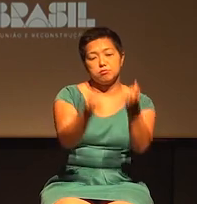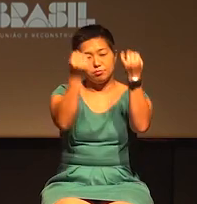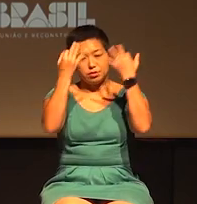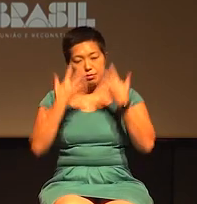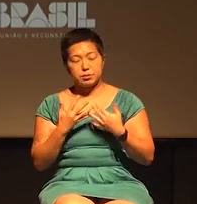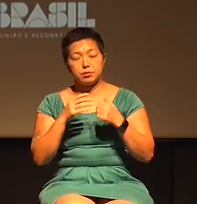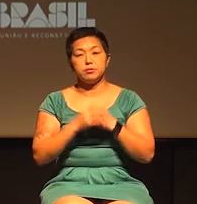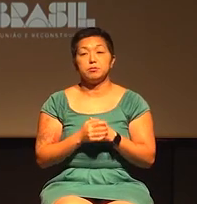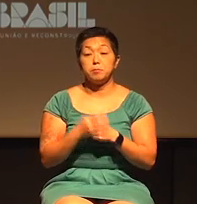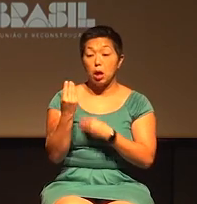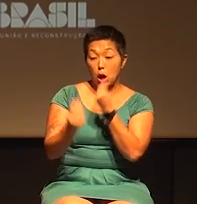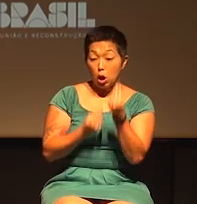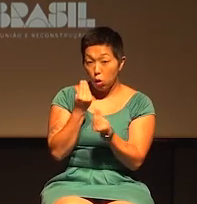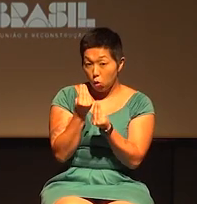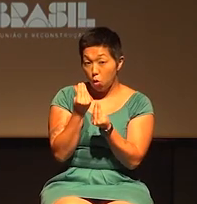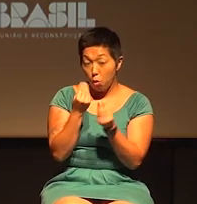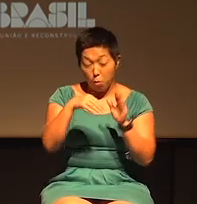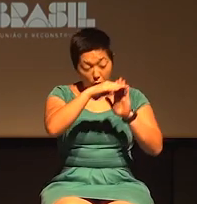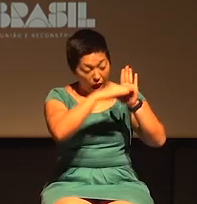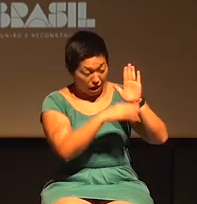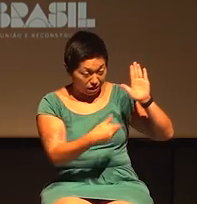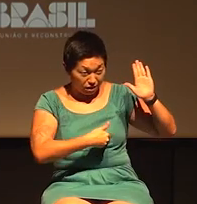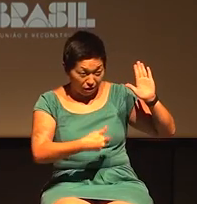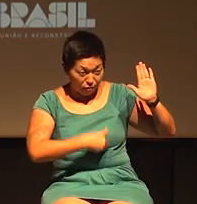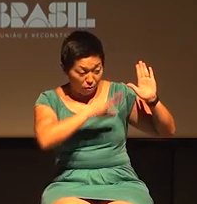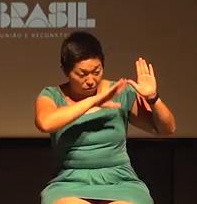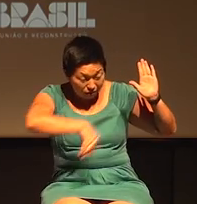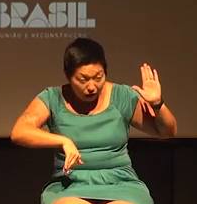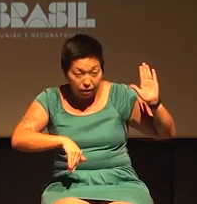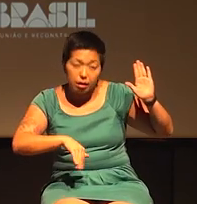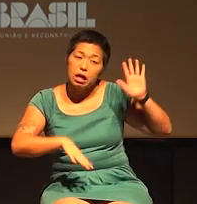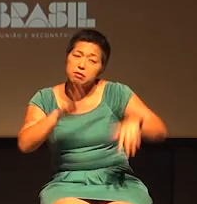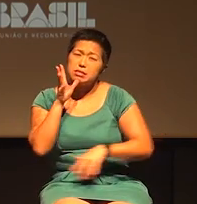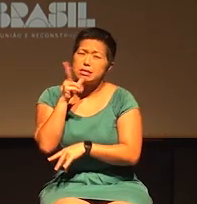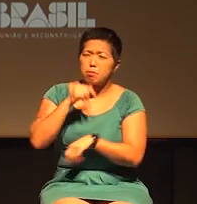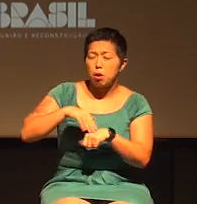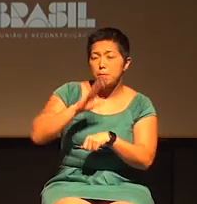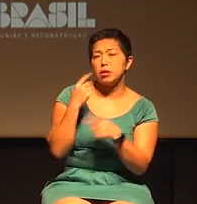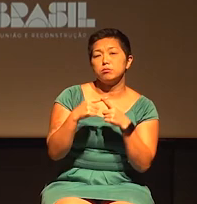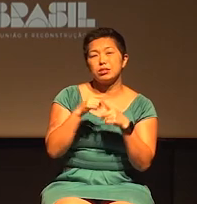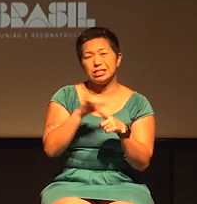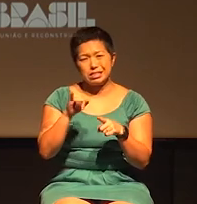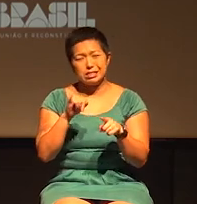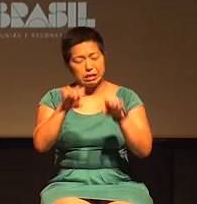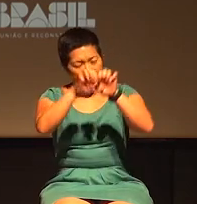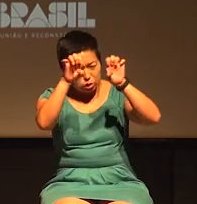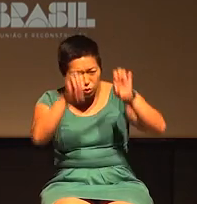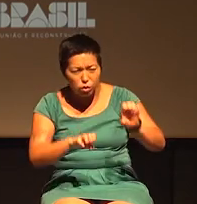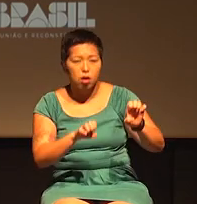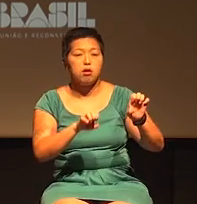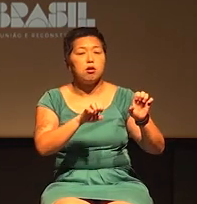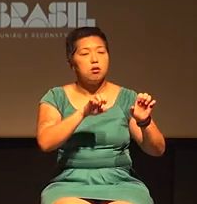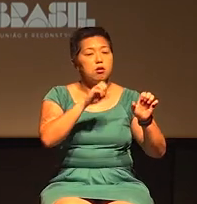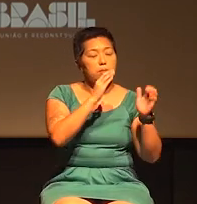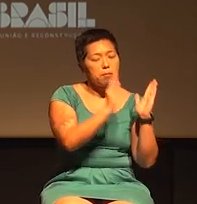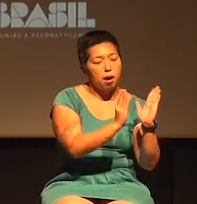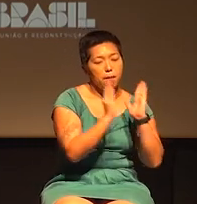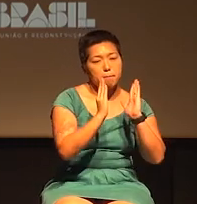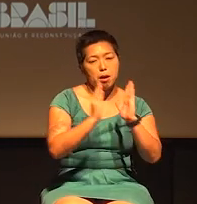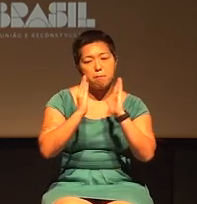Então acho que é como sair do mapa da forma pode ser até que demore um pouquinho mais porque se a gente sair de forma estrutural fazendo transição